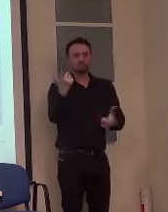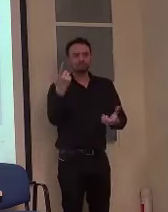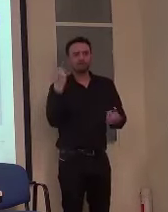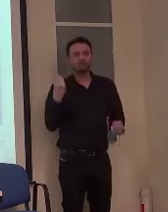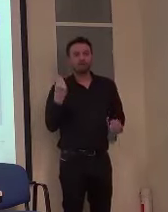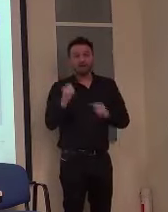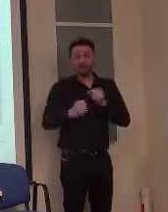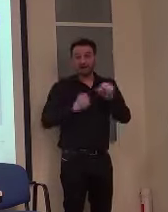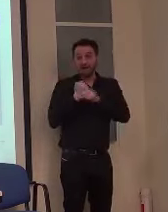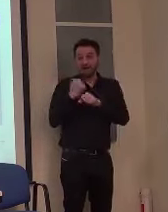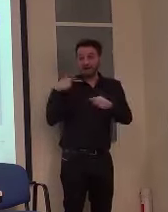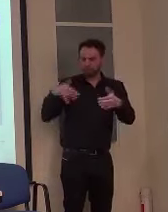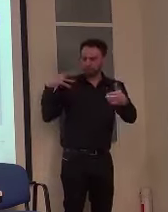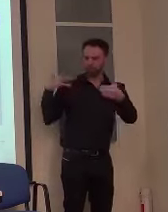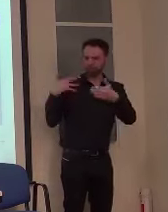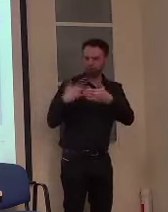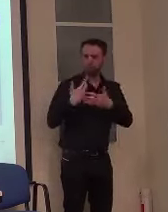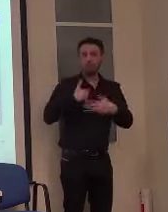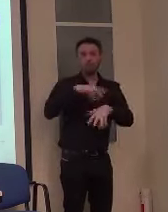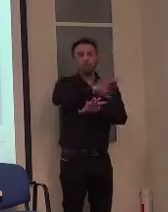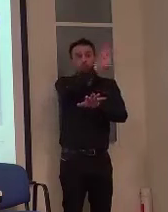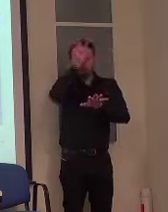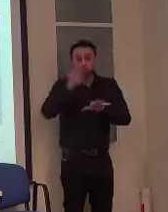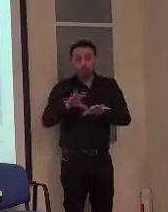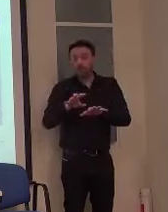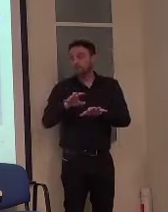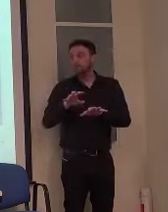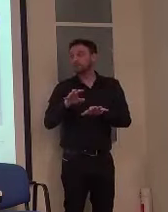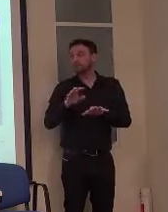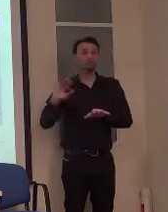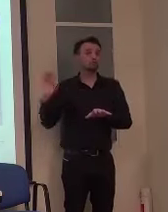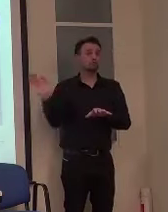todas las provincias podían manejar